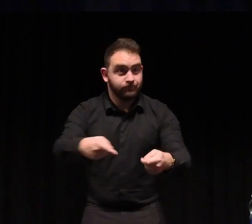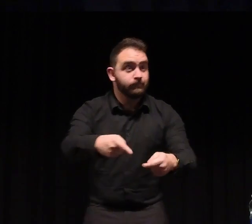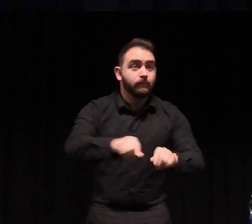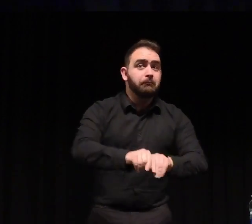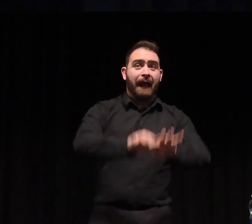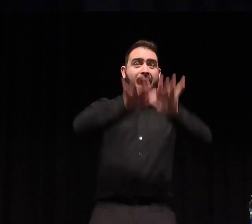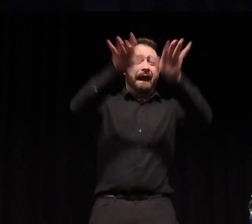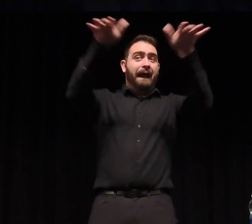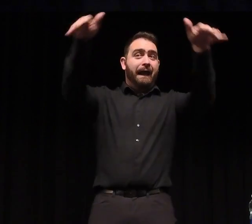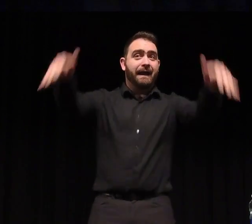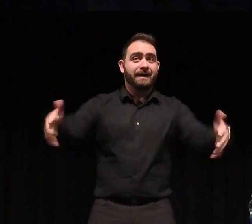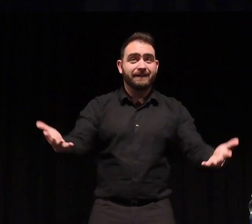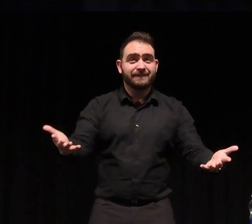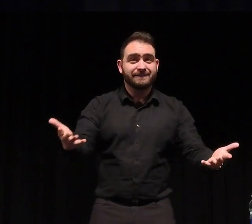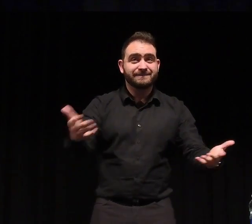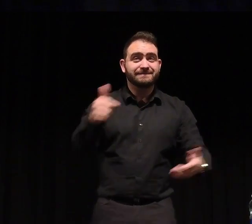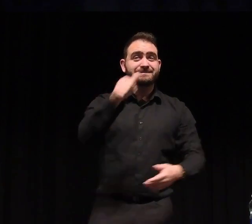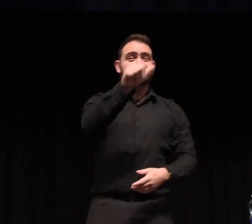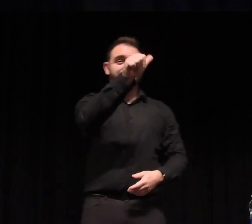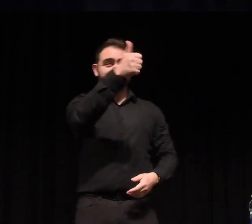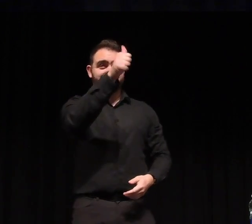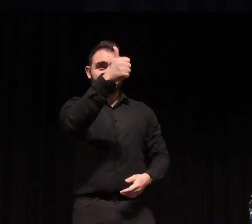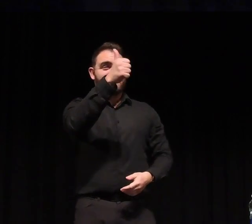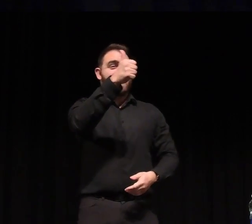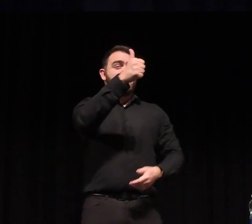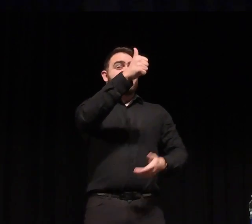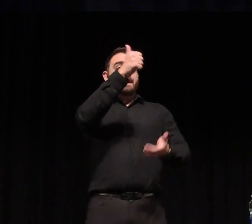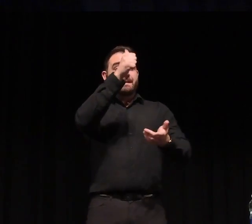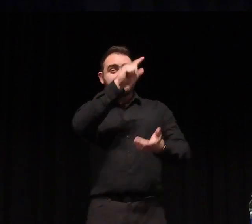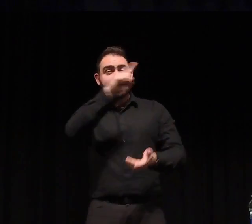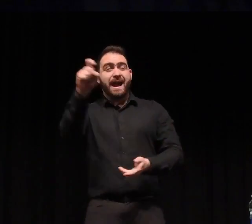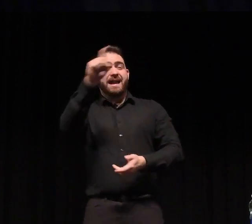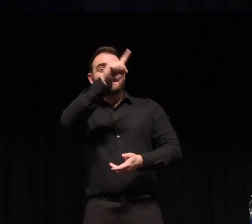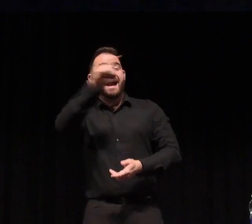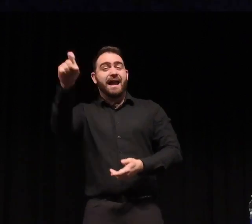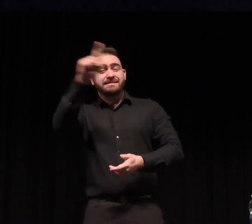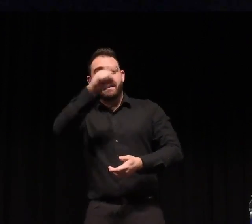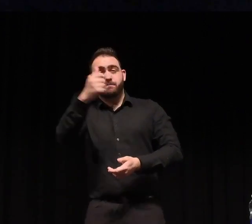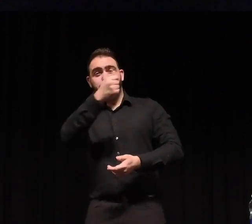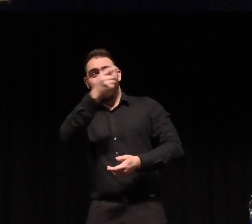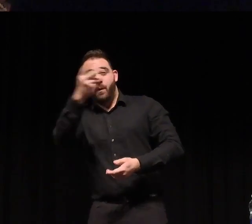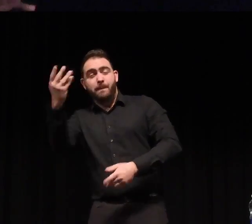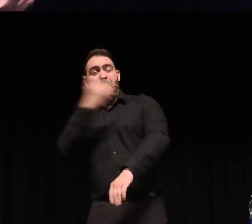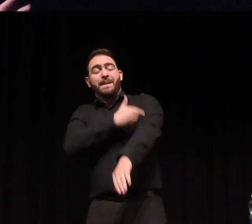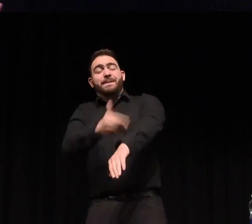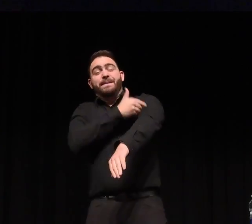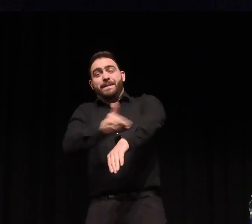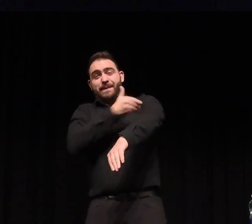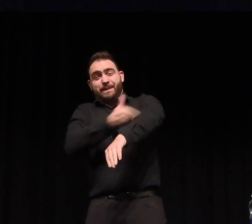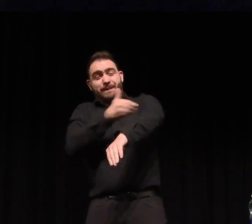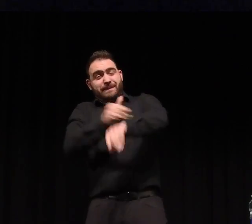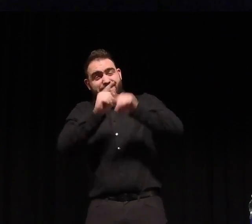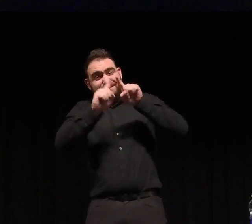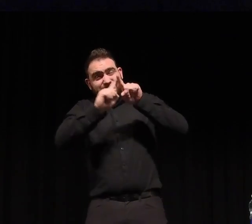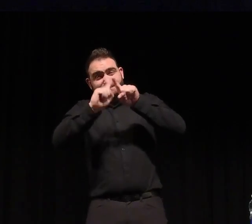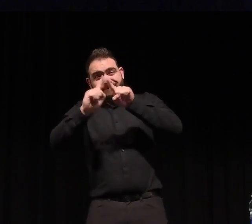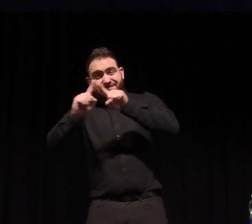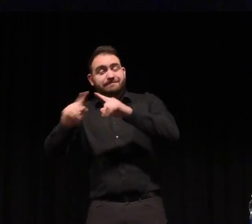des dizaines, des centaines, des milliers